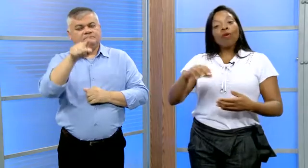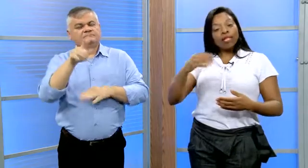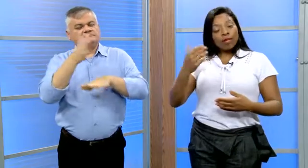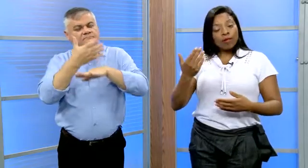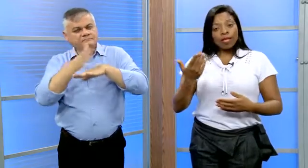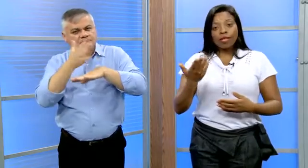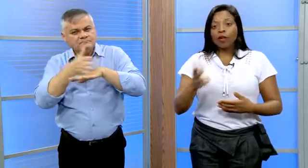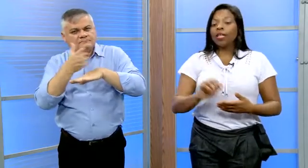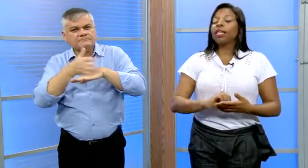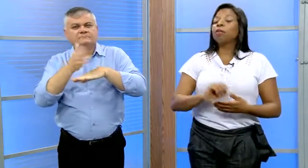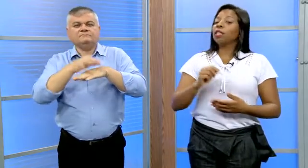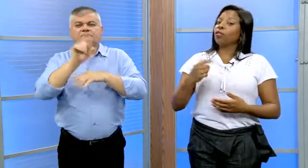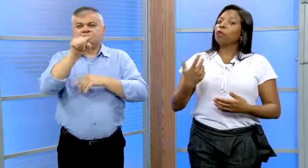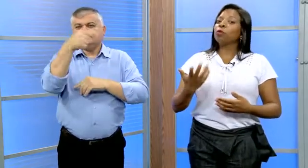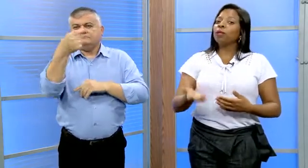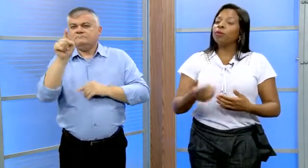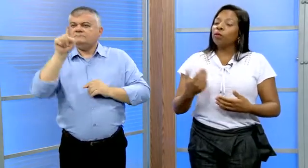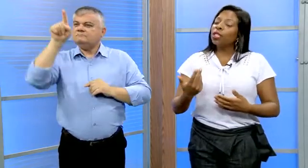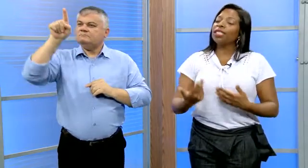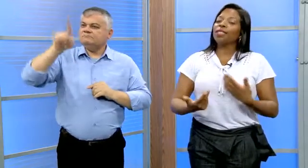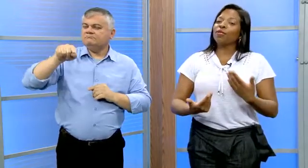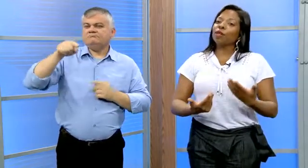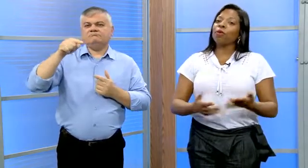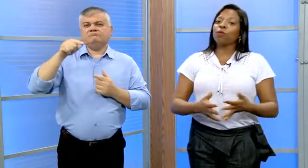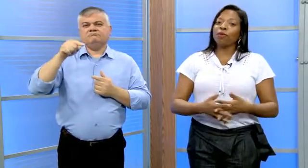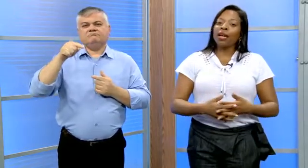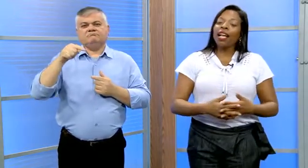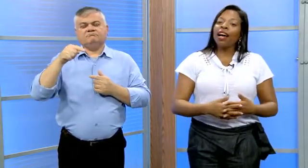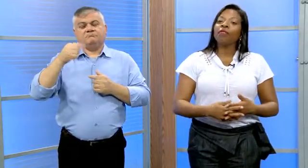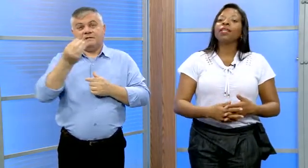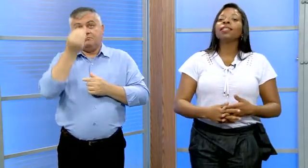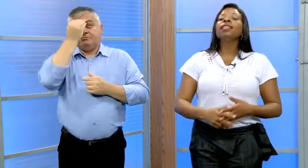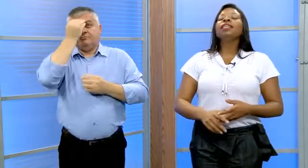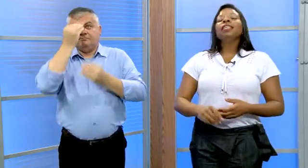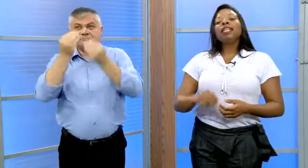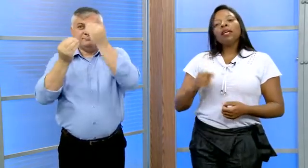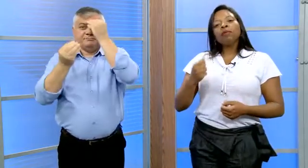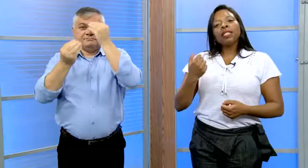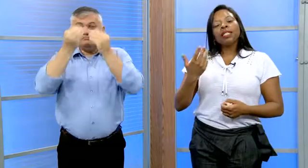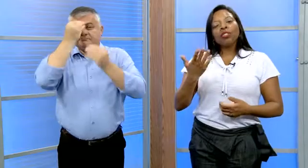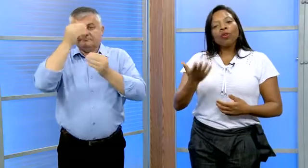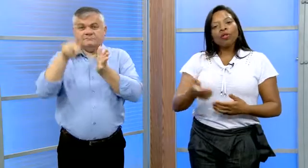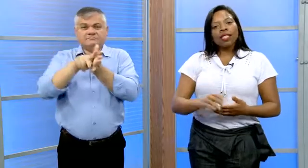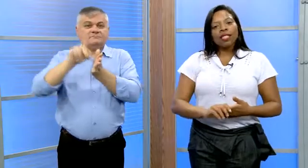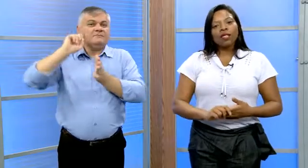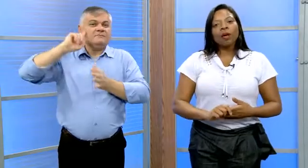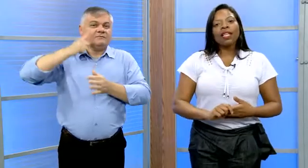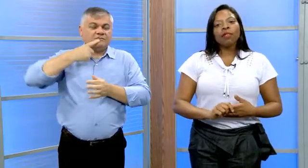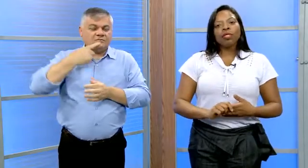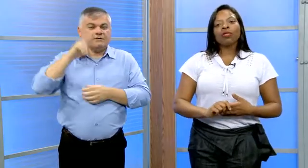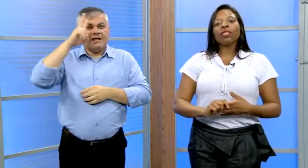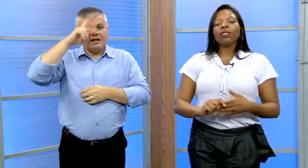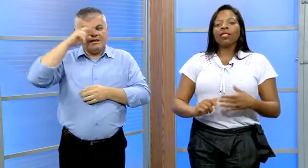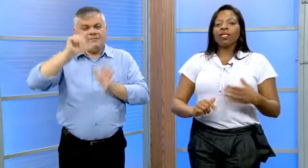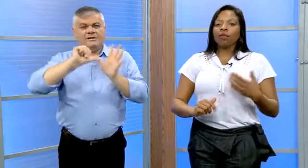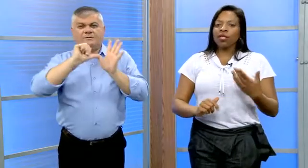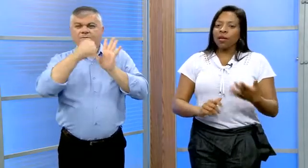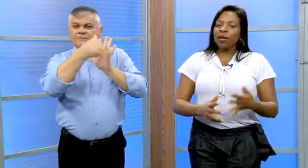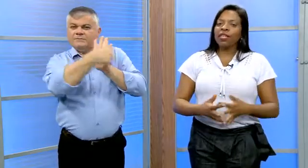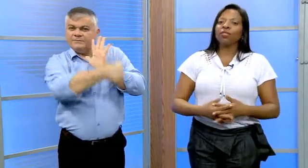a acentuação aí, lembrando que é uma memorização da própria palavra. Lembre de todos esses parâmetros que nós estamos trabalhando